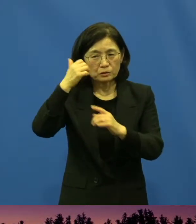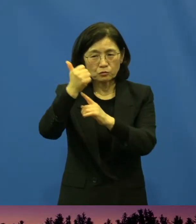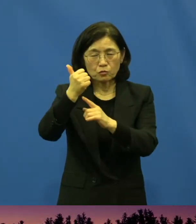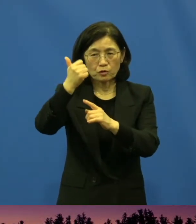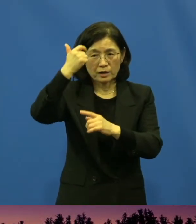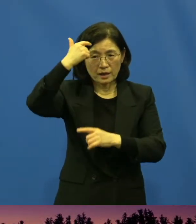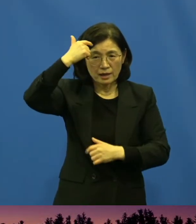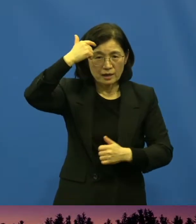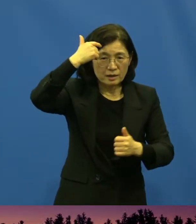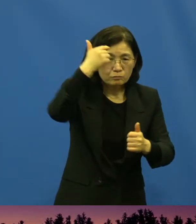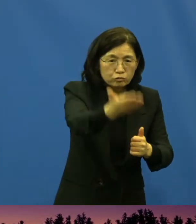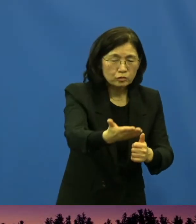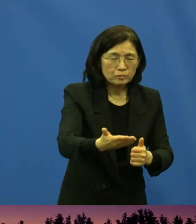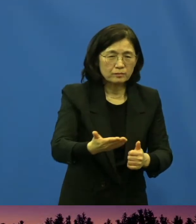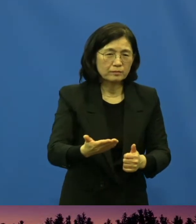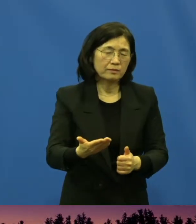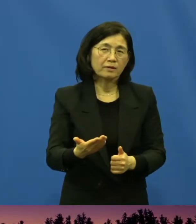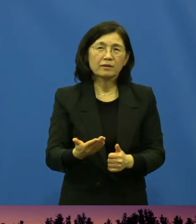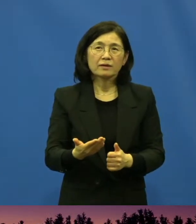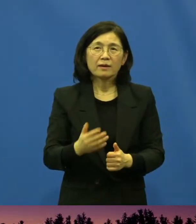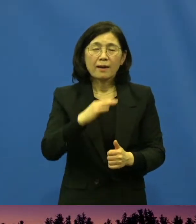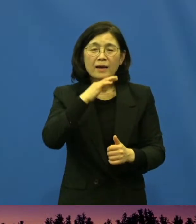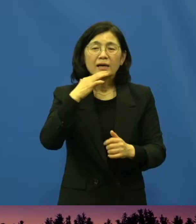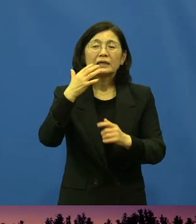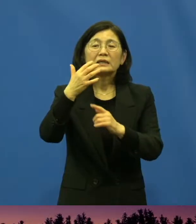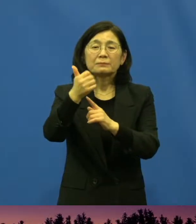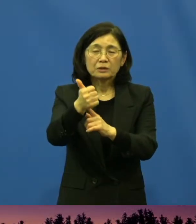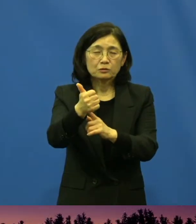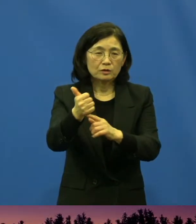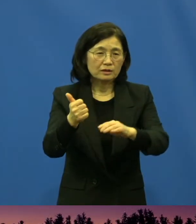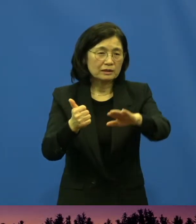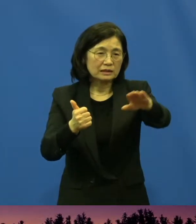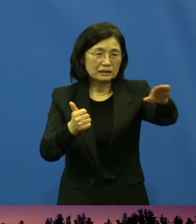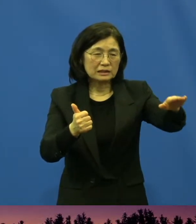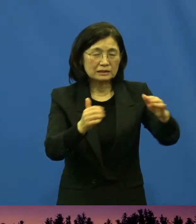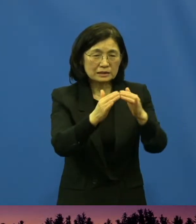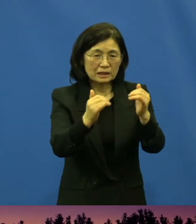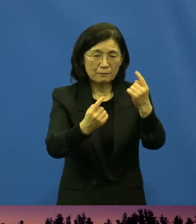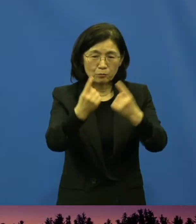이 사람들보다 나를 더 사랑하느냐?